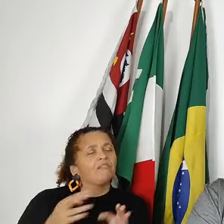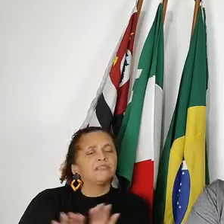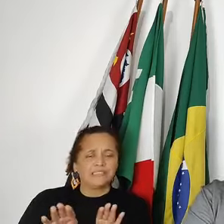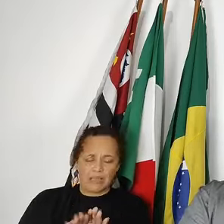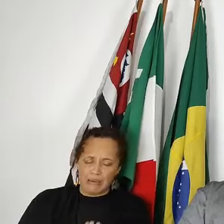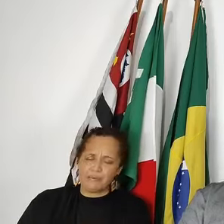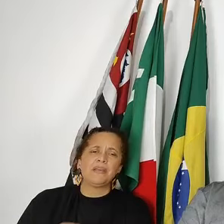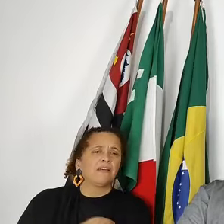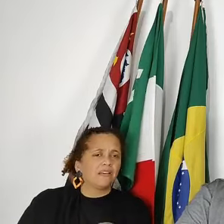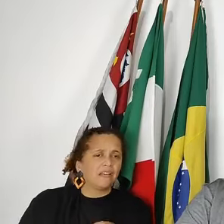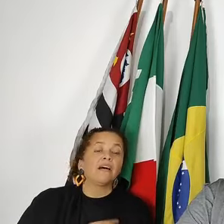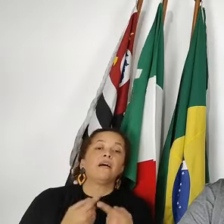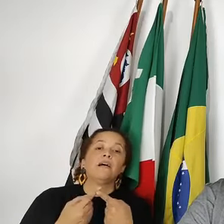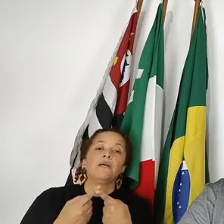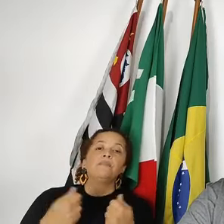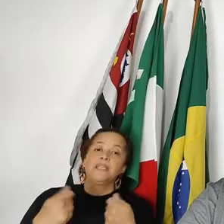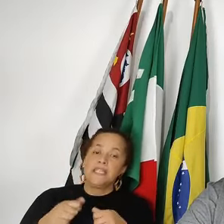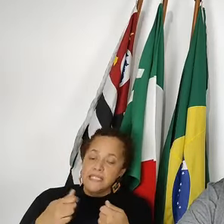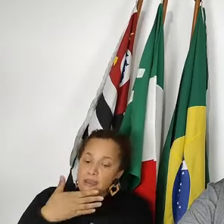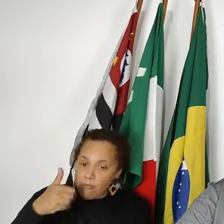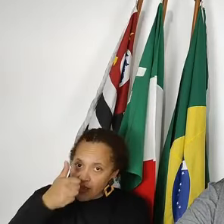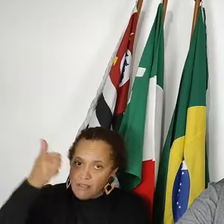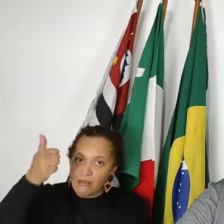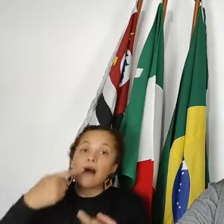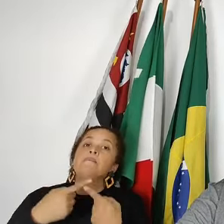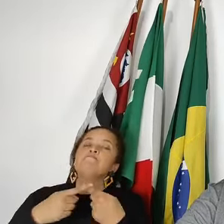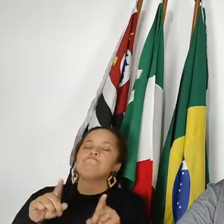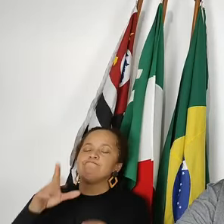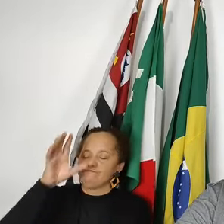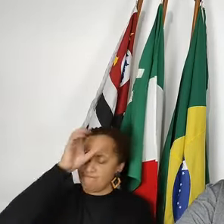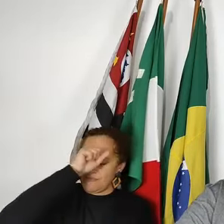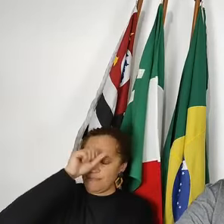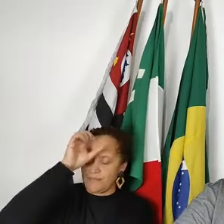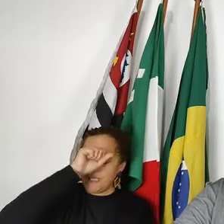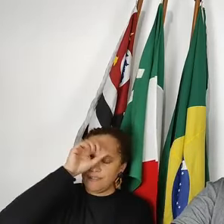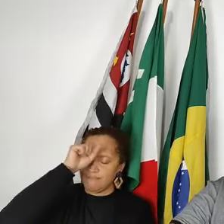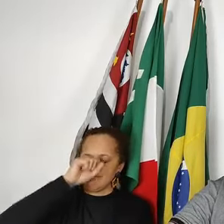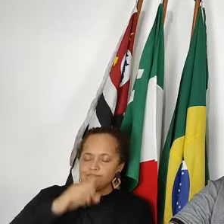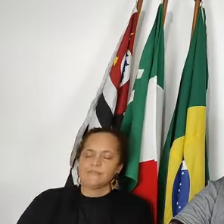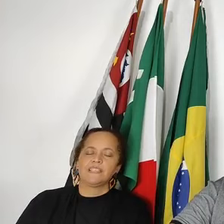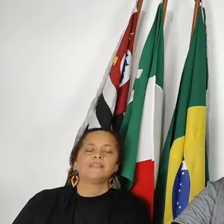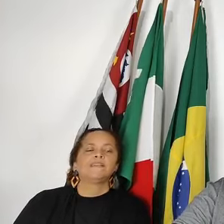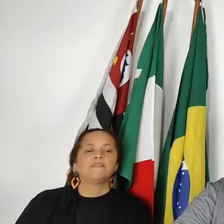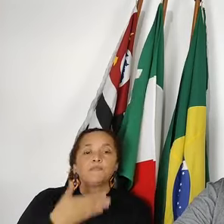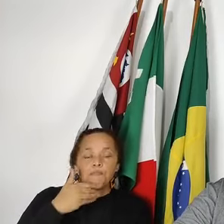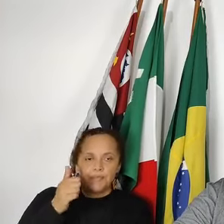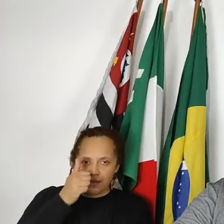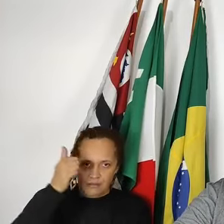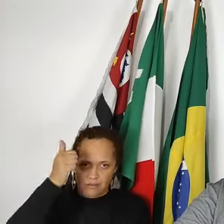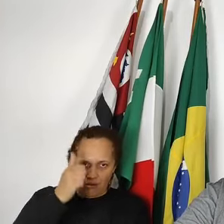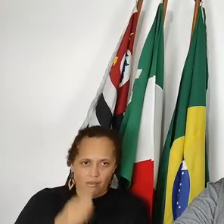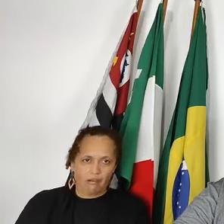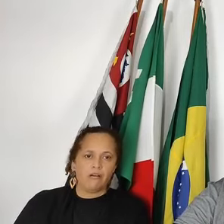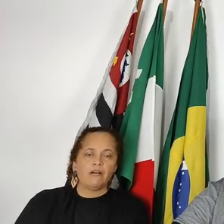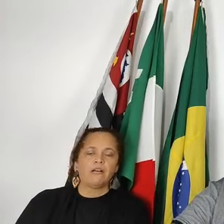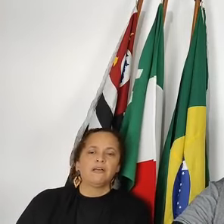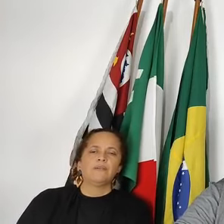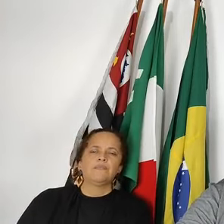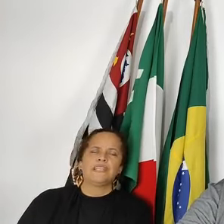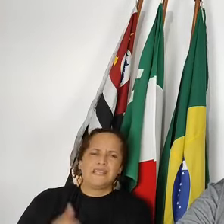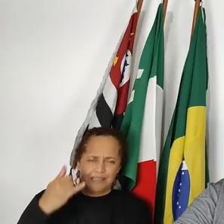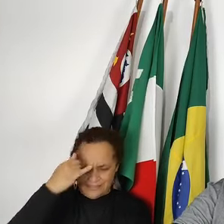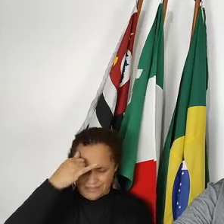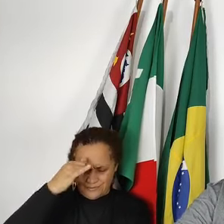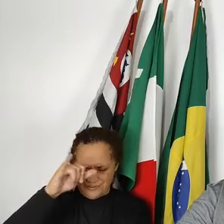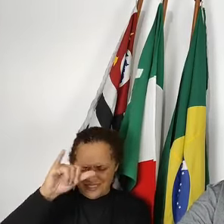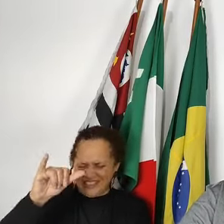melhorar muito, né? Mas tenho aprendido que a melhor forma de combater as más notícias, combater a